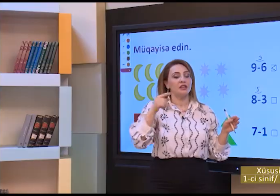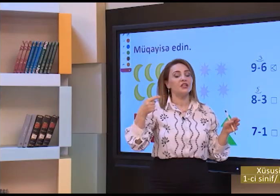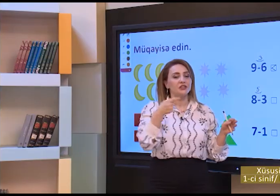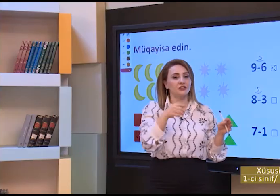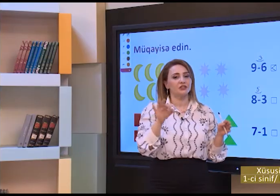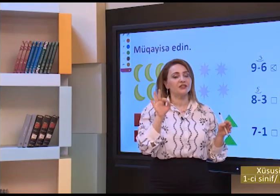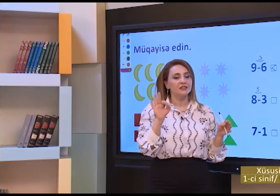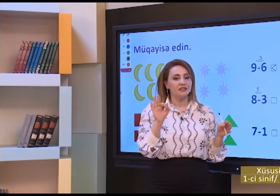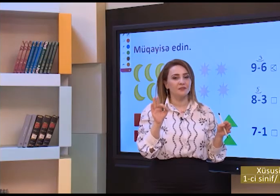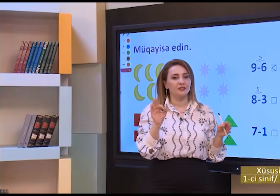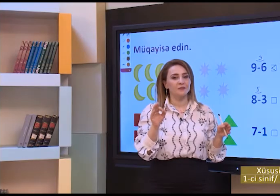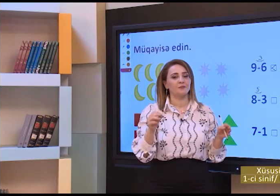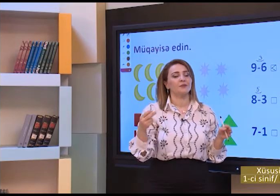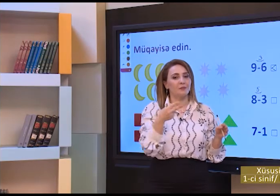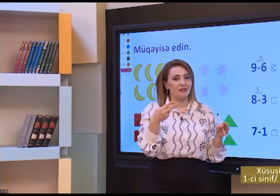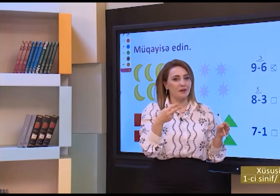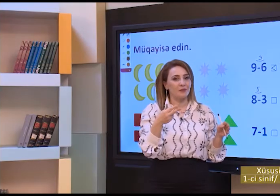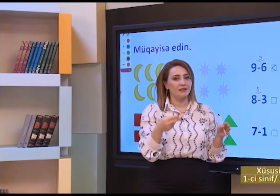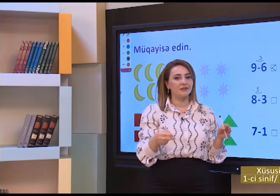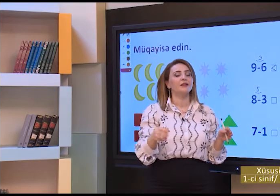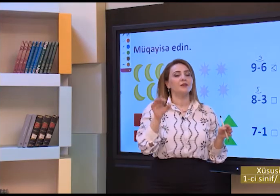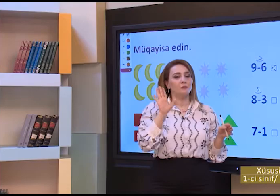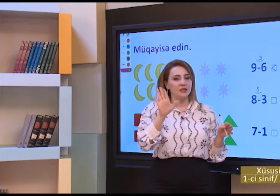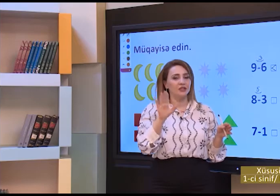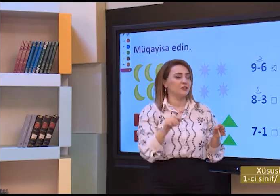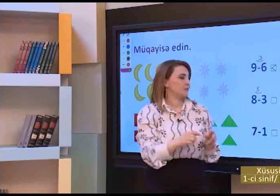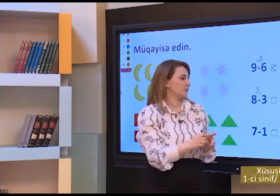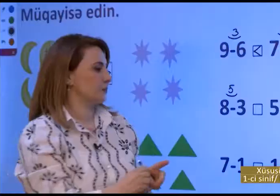5 çıx 0 bərabərdir 5.